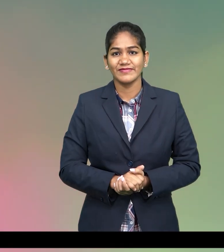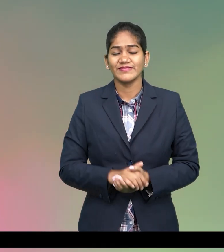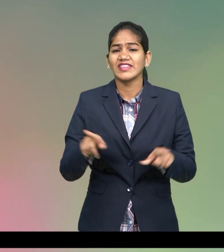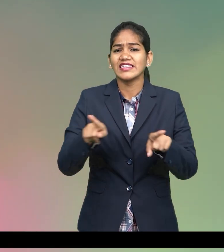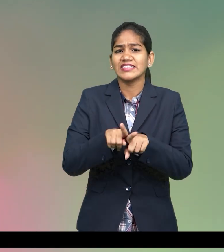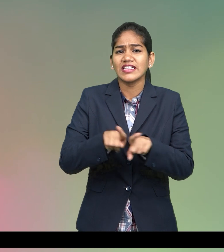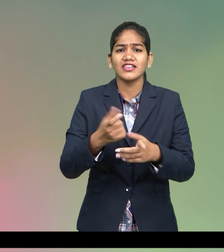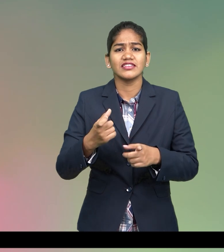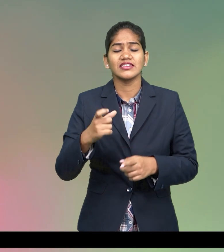ఢిల్లీలాగా.